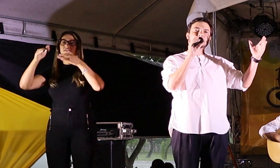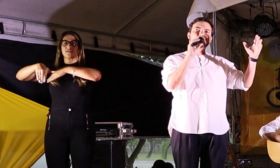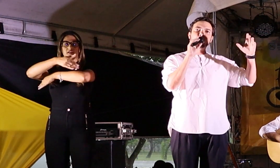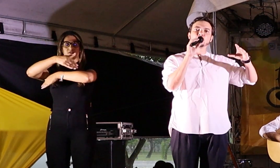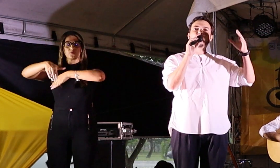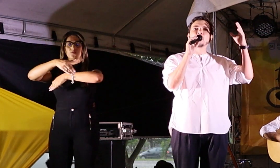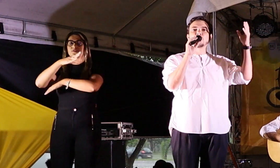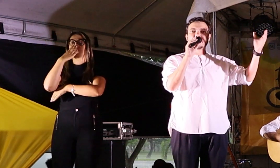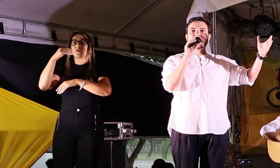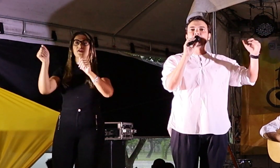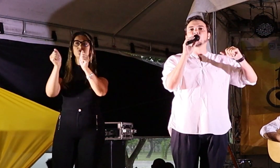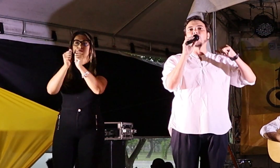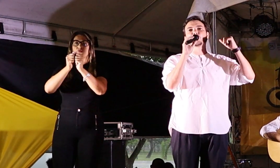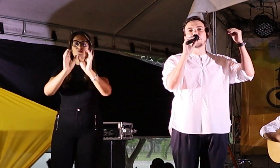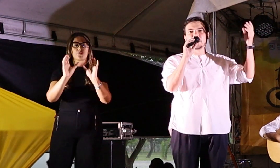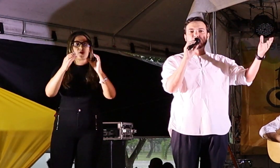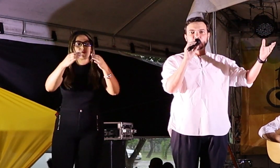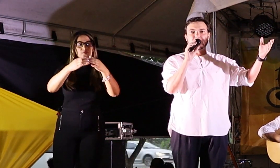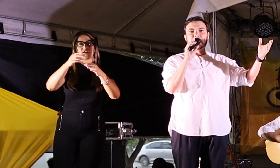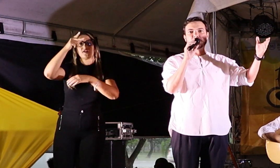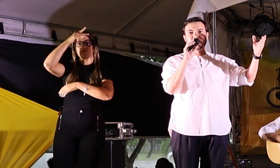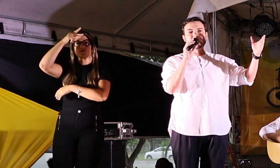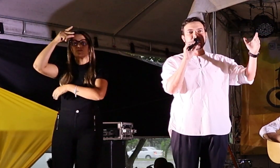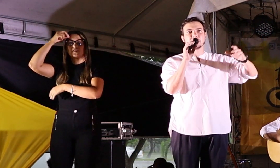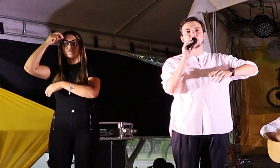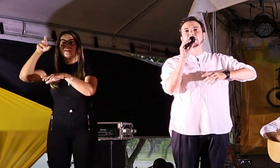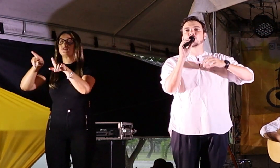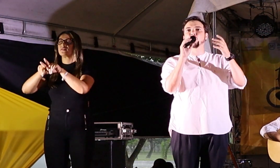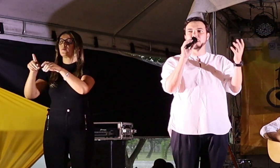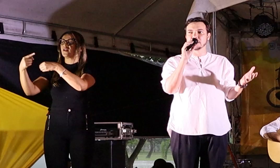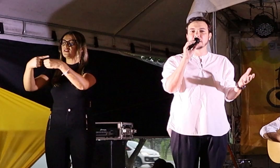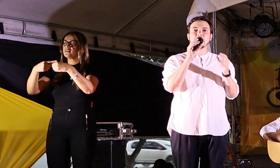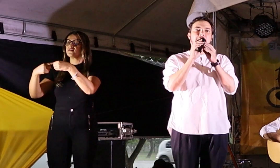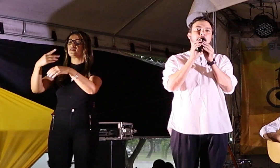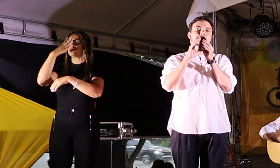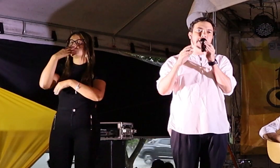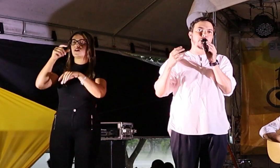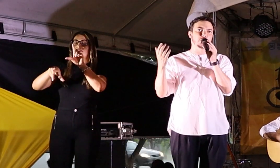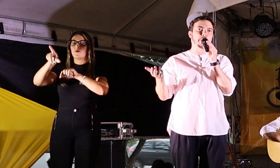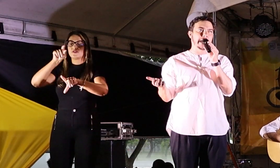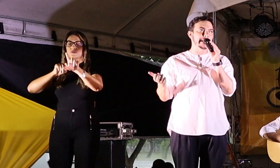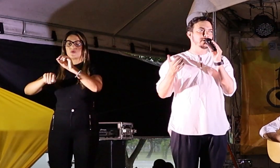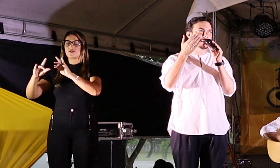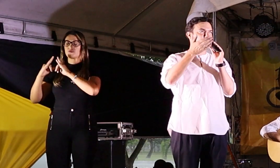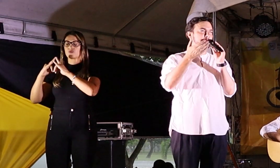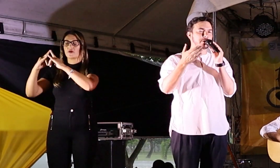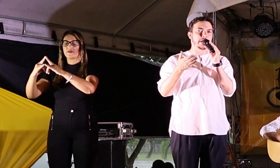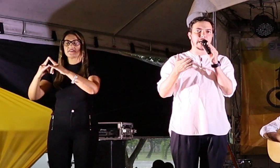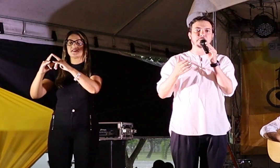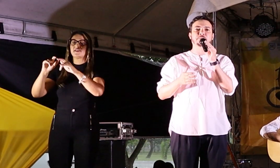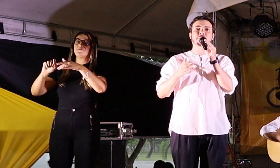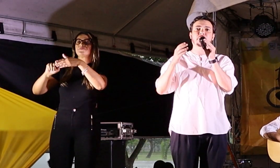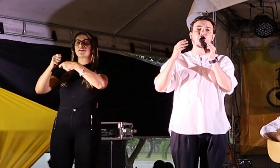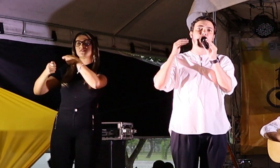as praças junto com a comunidade, com os prefeitos comunitários aqui da cidade. As praças foram escolhidas em parceria com a Junpag e a Associação Comercial